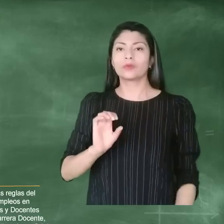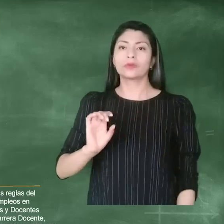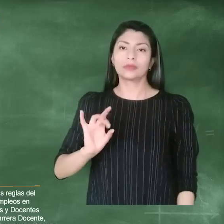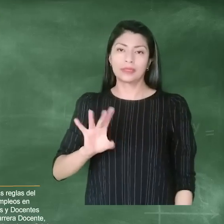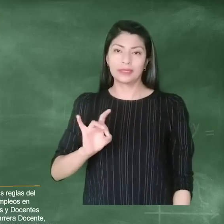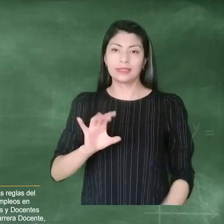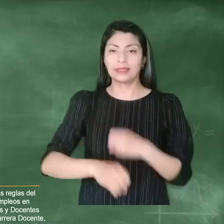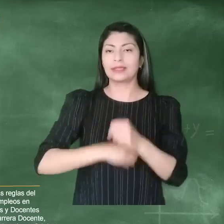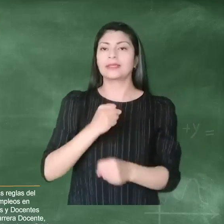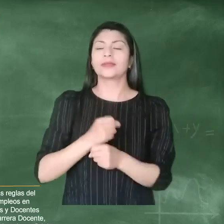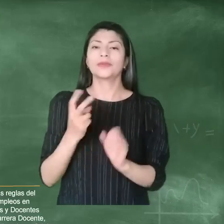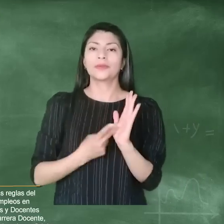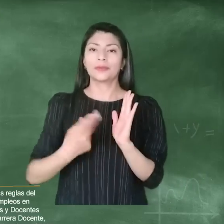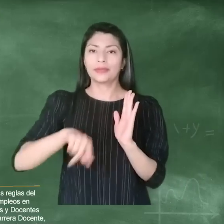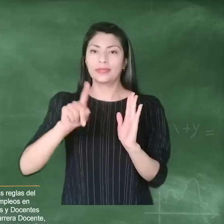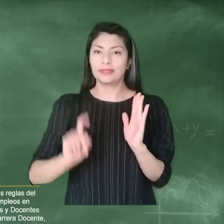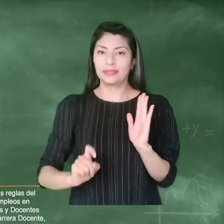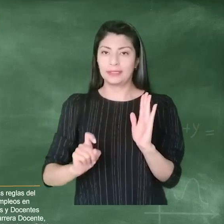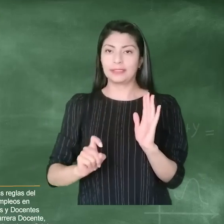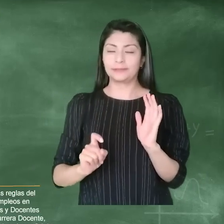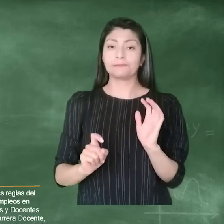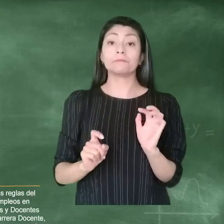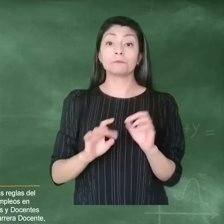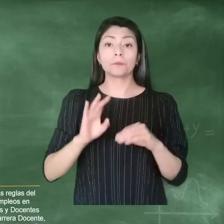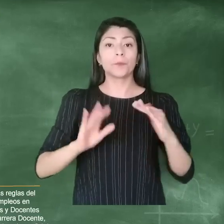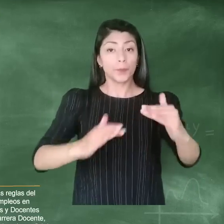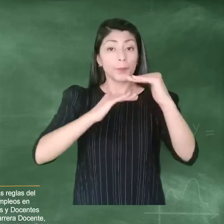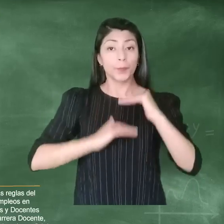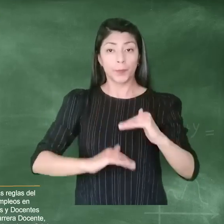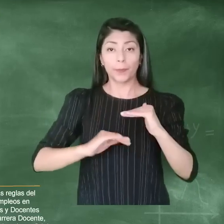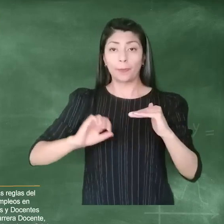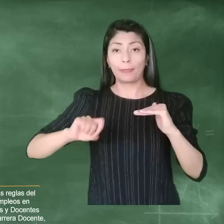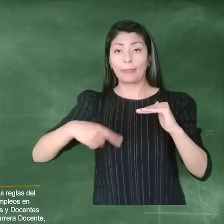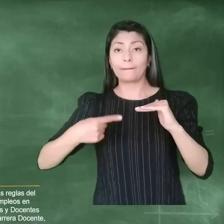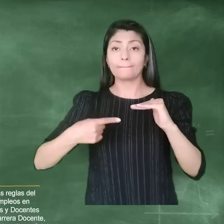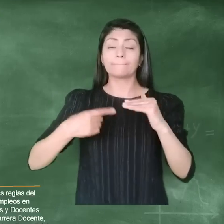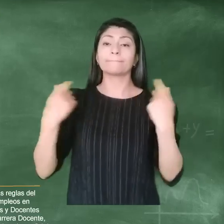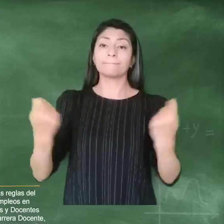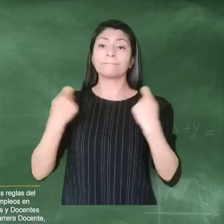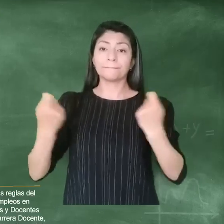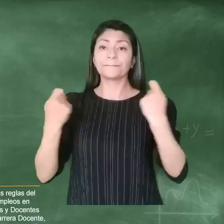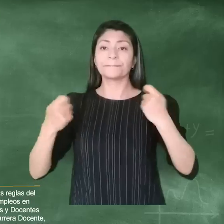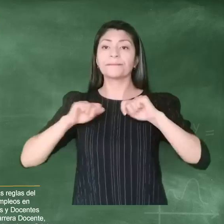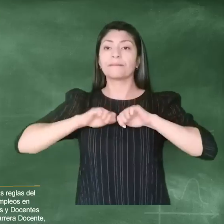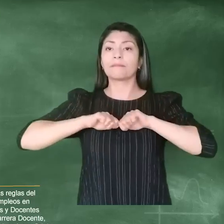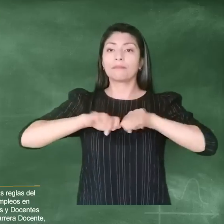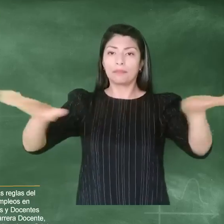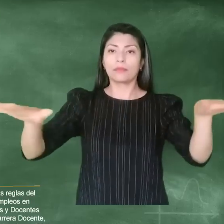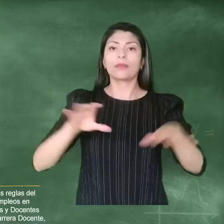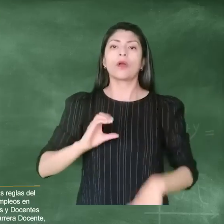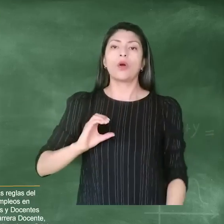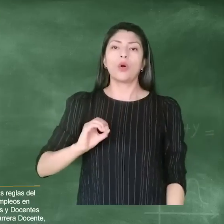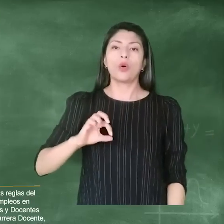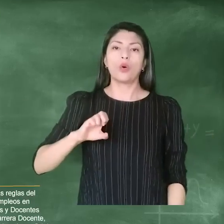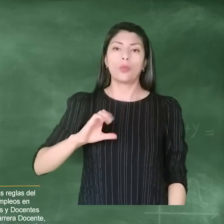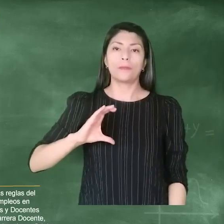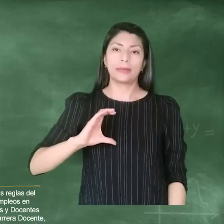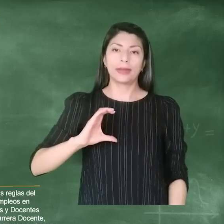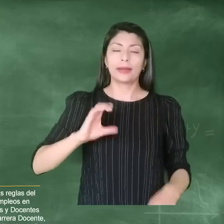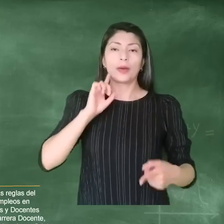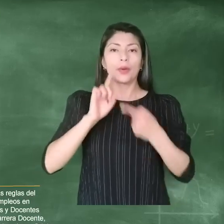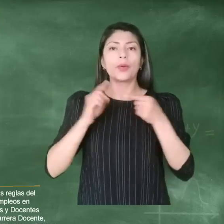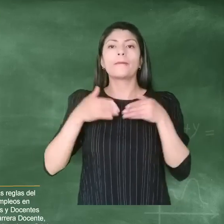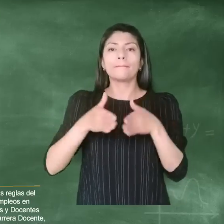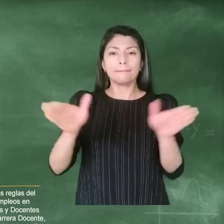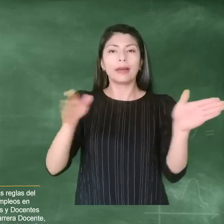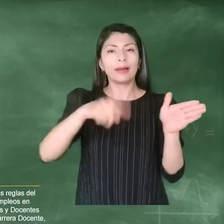Decreto Reglamentario 915 de 2016. Parágrafo 1. La divulgación de la OPEC, y